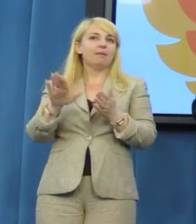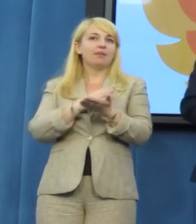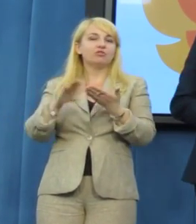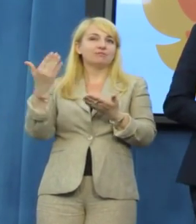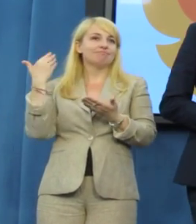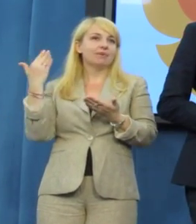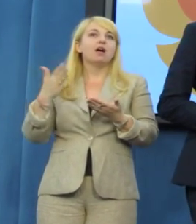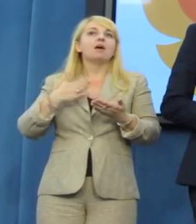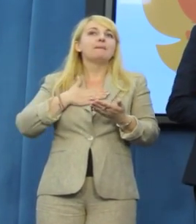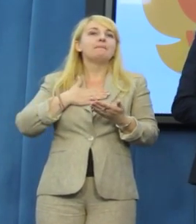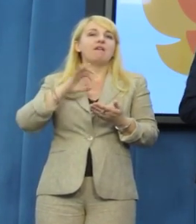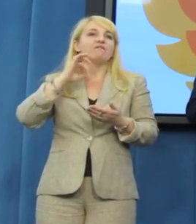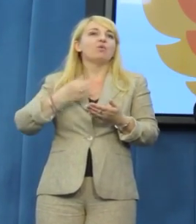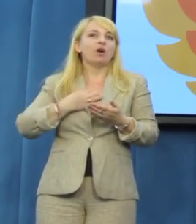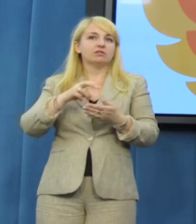swój projekt